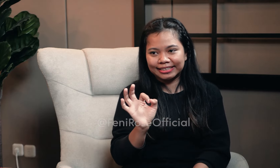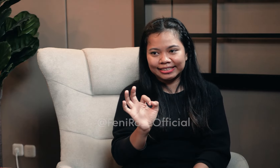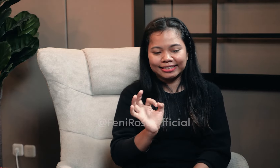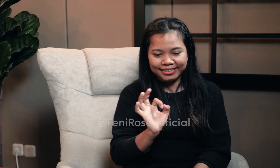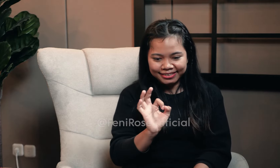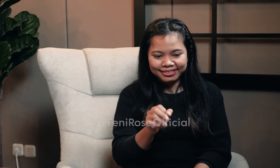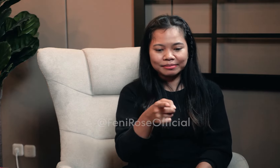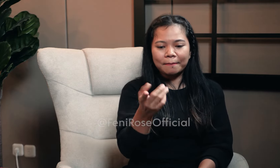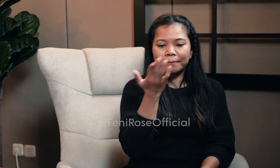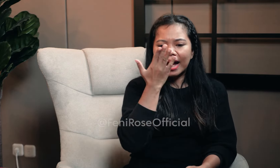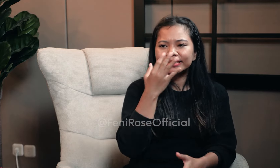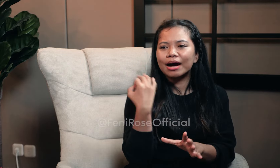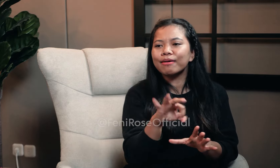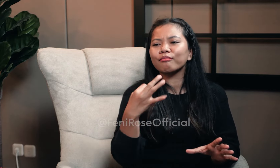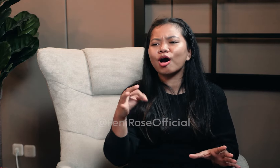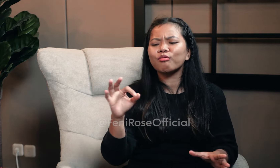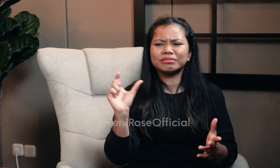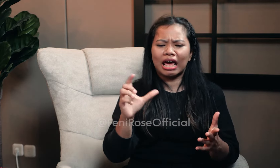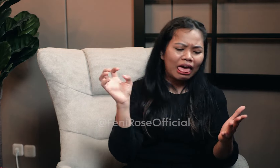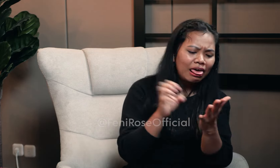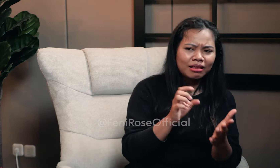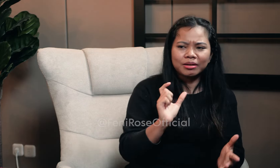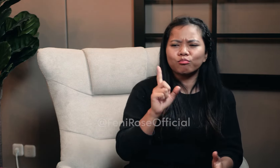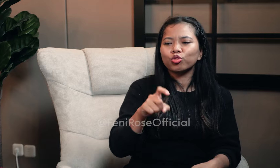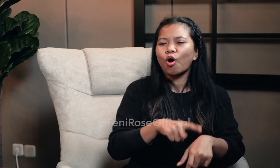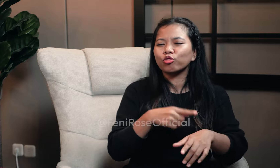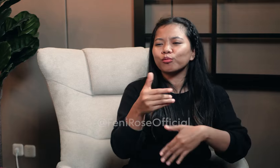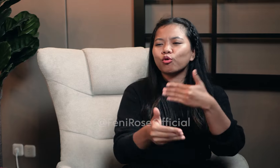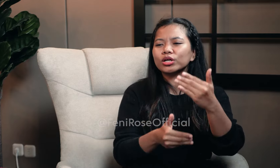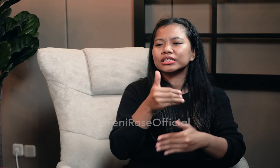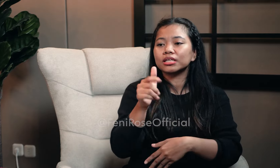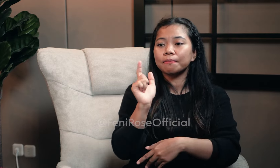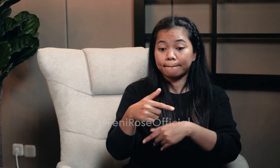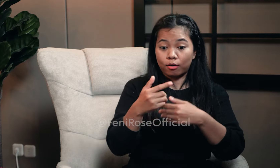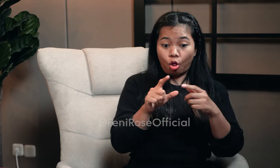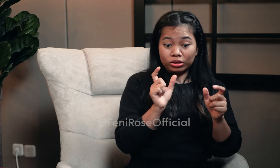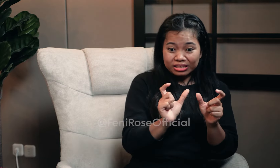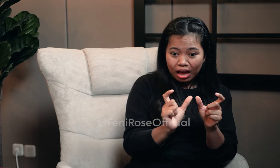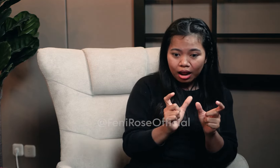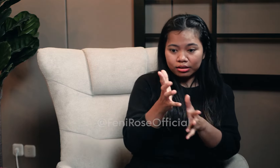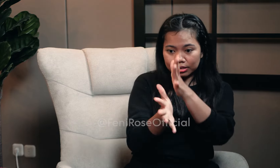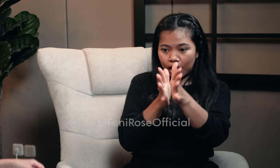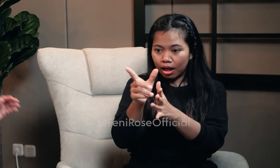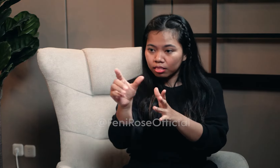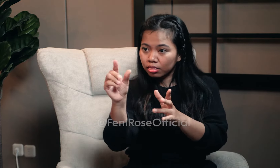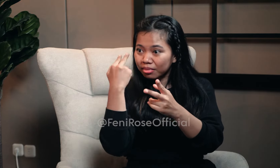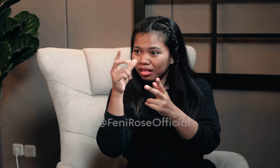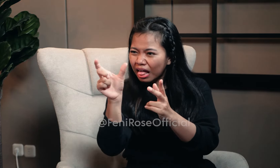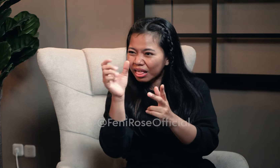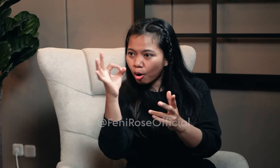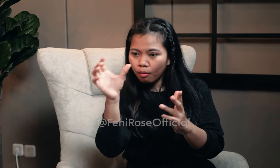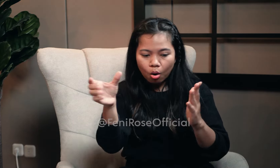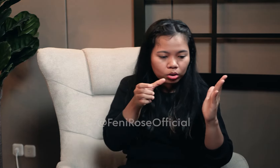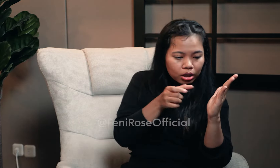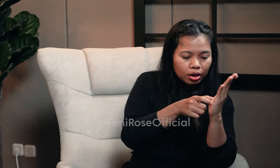Enggak ada enggak ada sebenarnya istilahnya atau kosakatanya baru-baru dan artinya kan perlu proses He kalau kata-kata